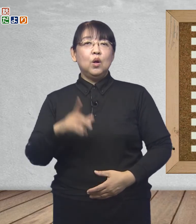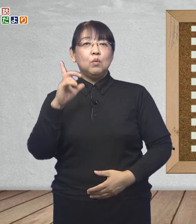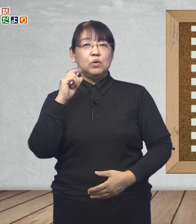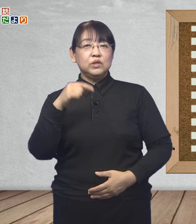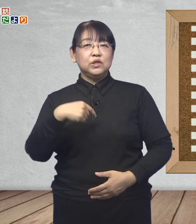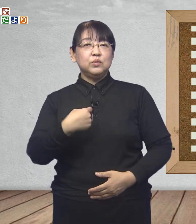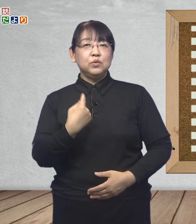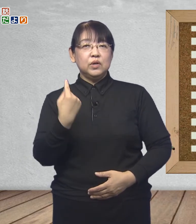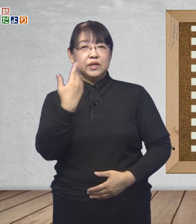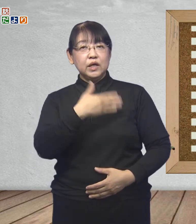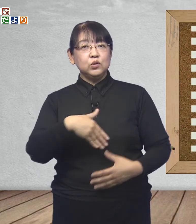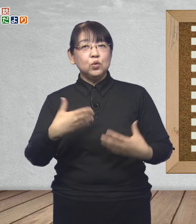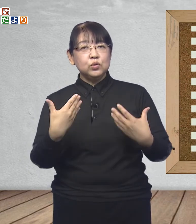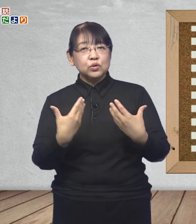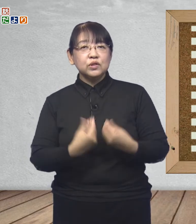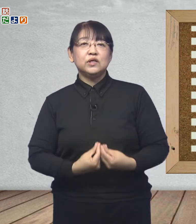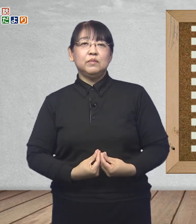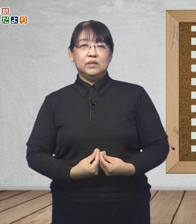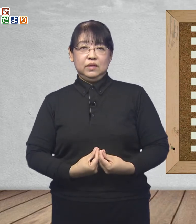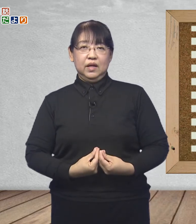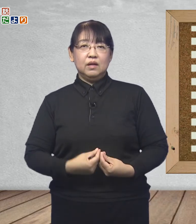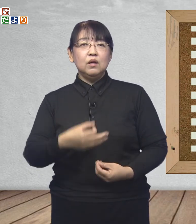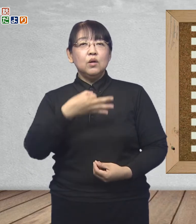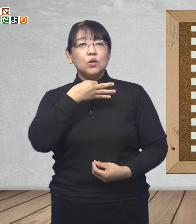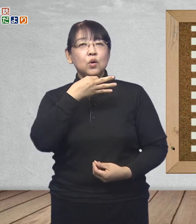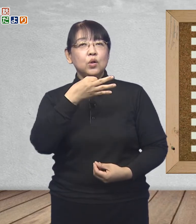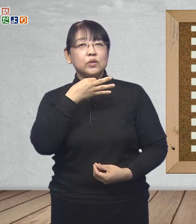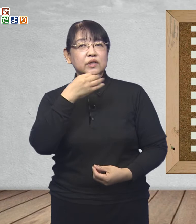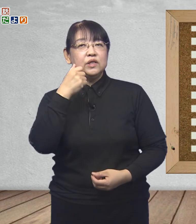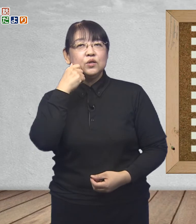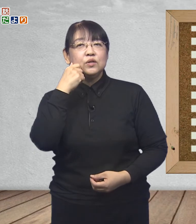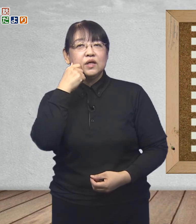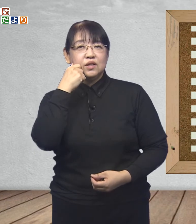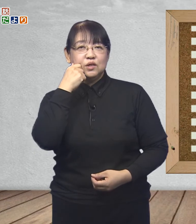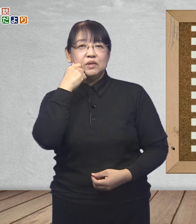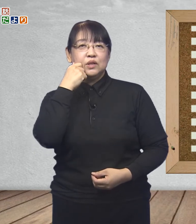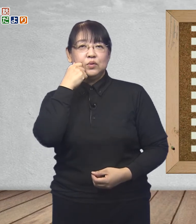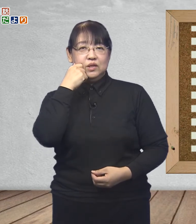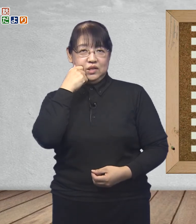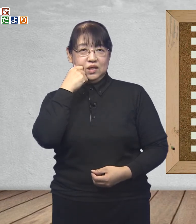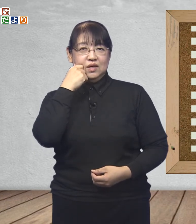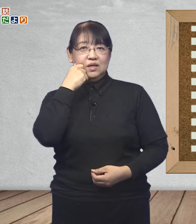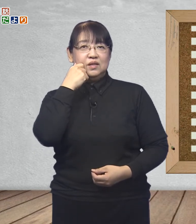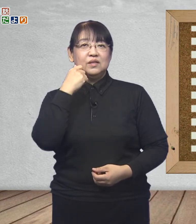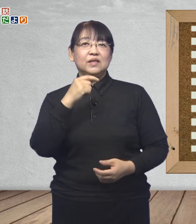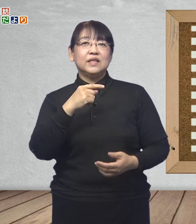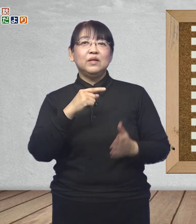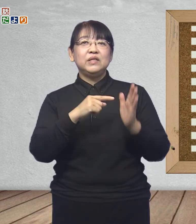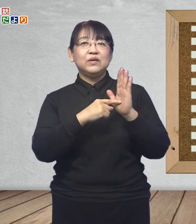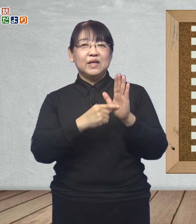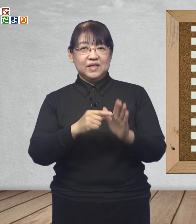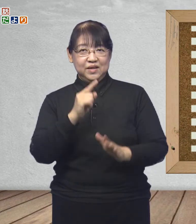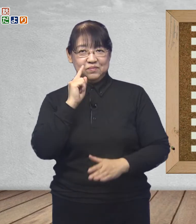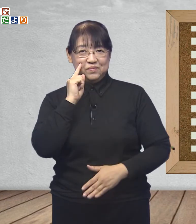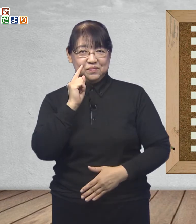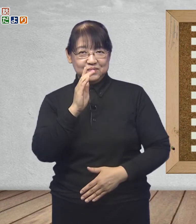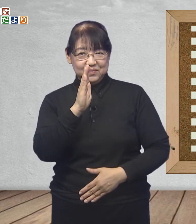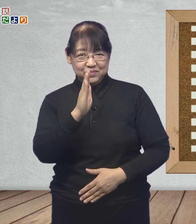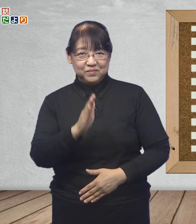もし自分が体調を崩してしまって声を出しにくくなってしまった時に使ってみてください。